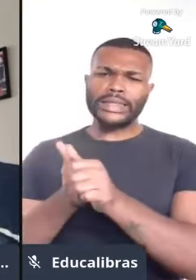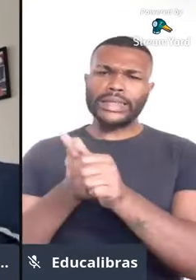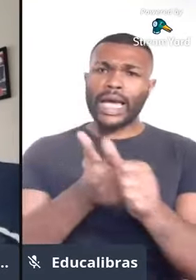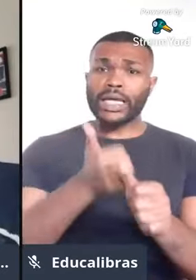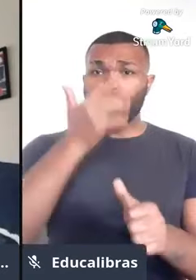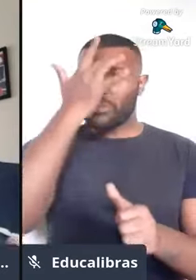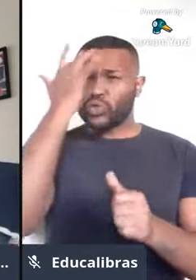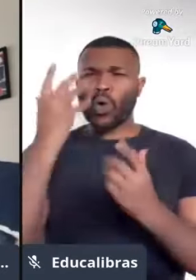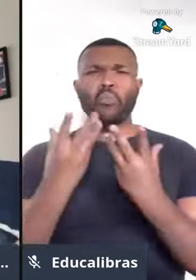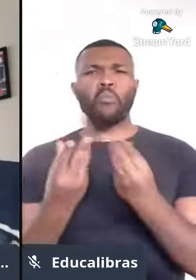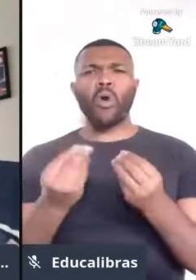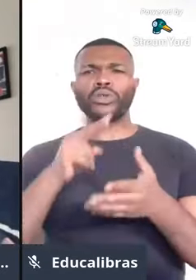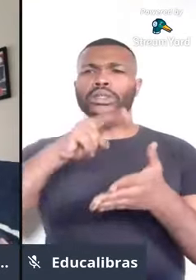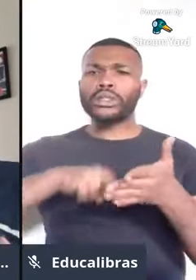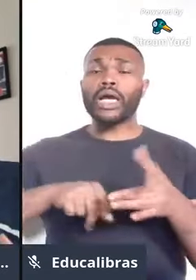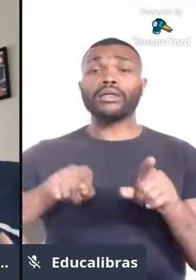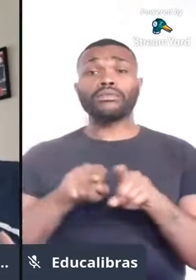telespectadores, de ouvintes.